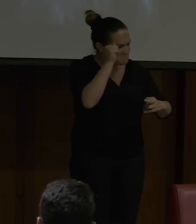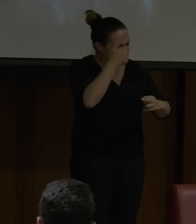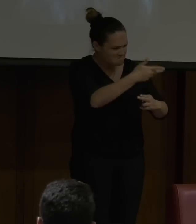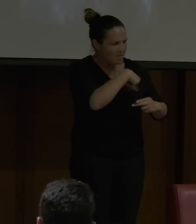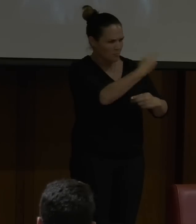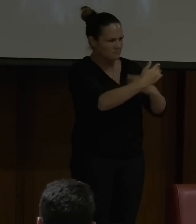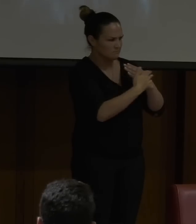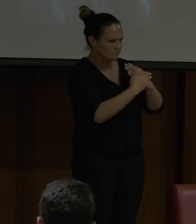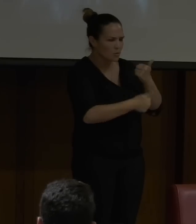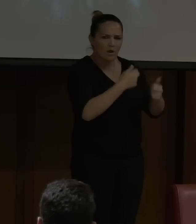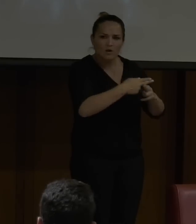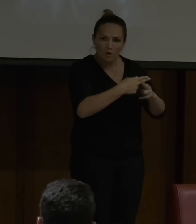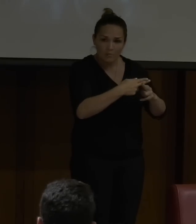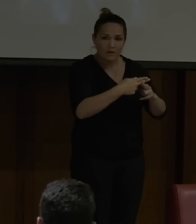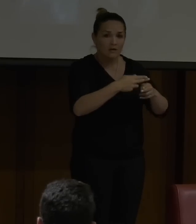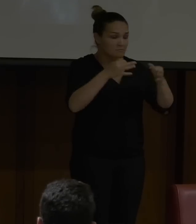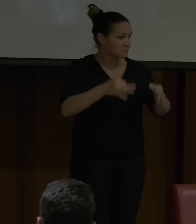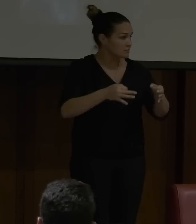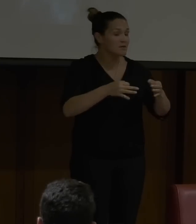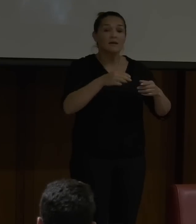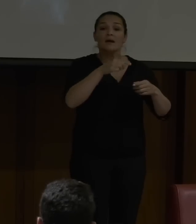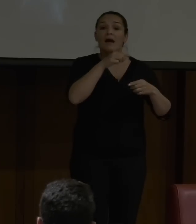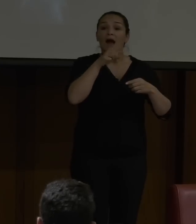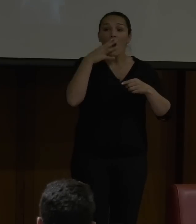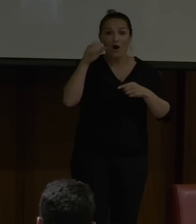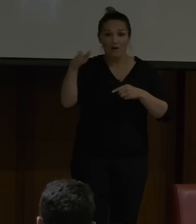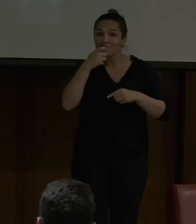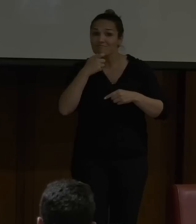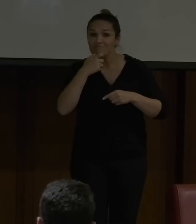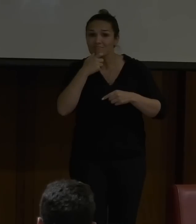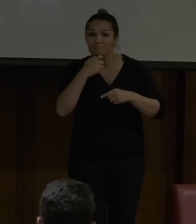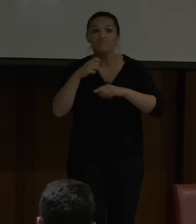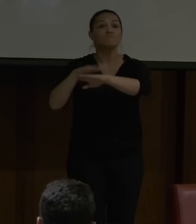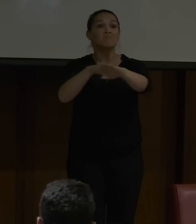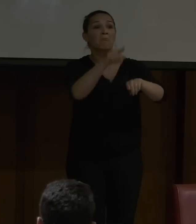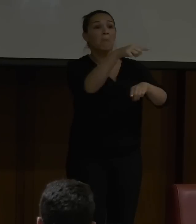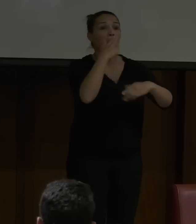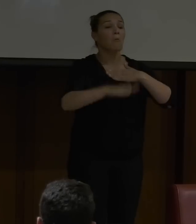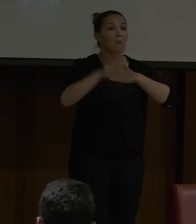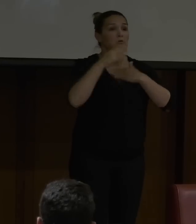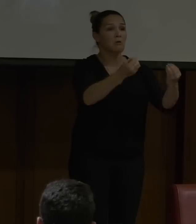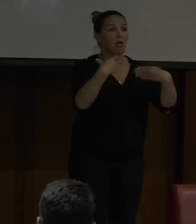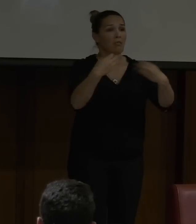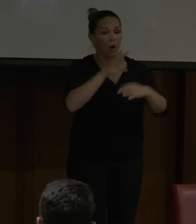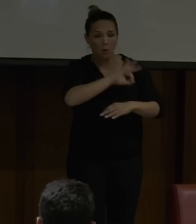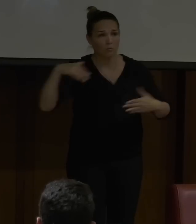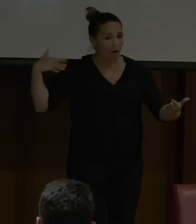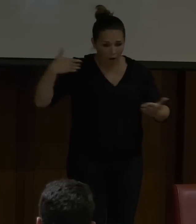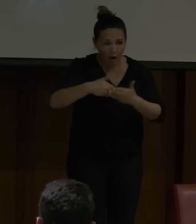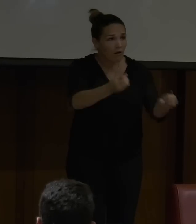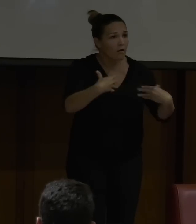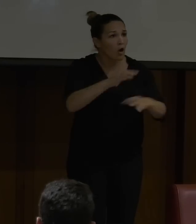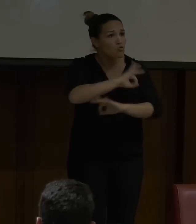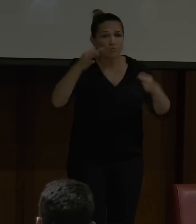que es muy divertido, en el que él le echa en cara a varias personas que le prometen cosas, que le van a regalar cosas, y ninguno